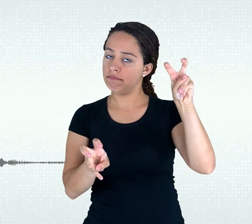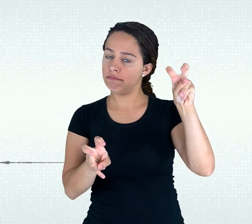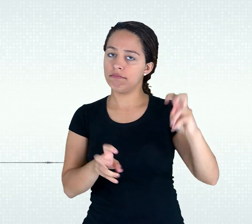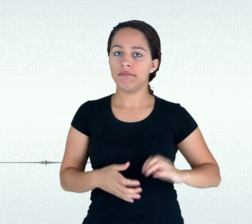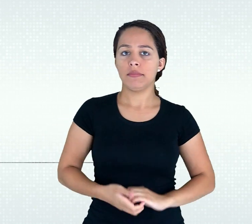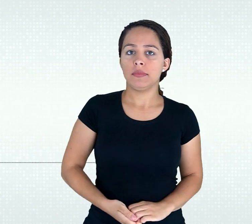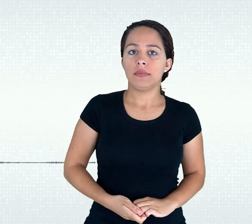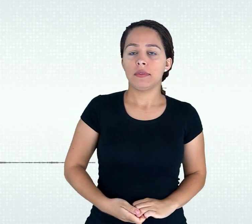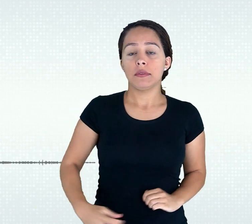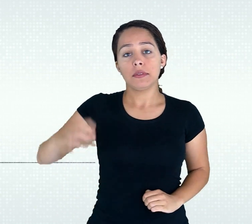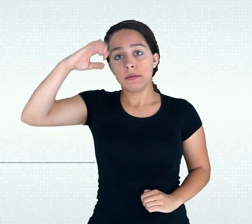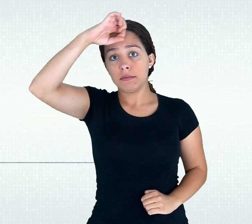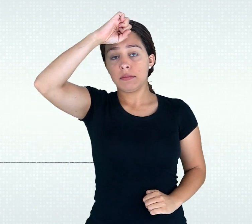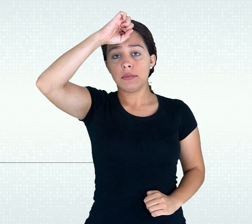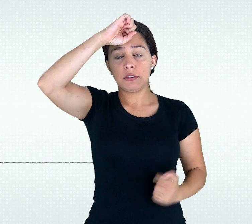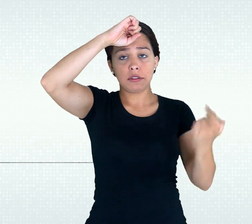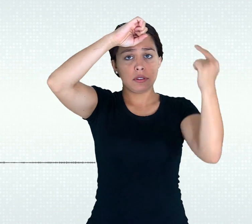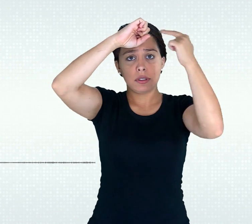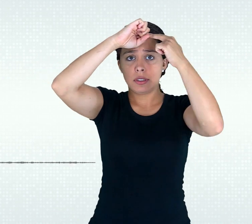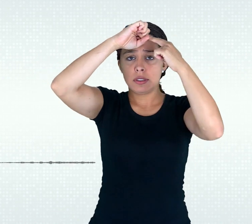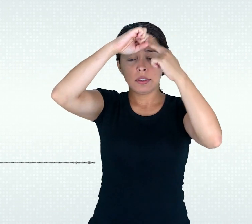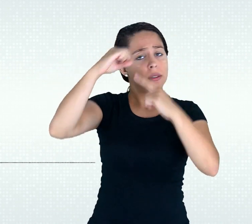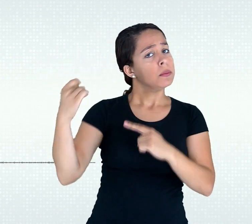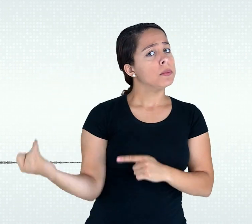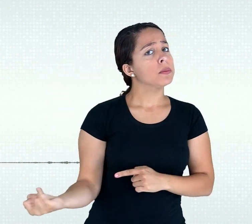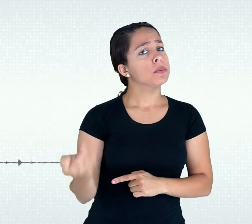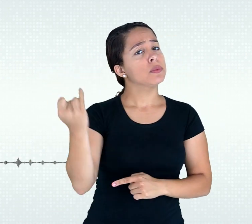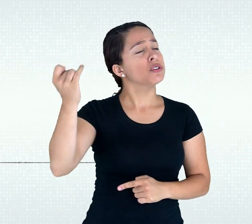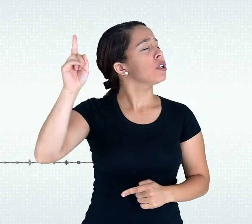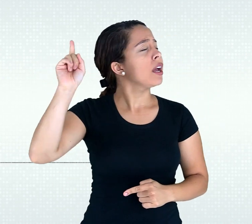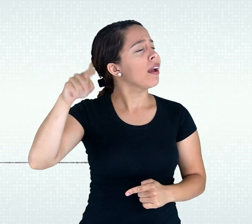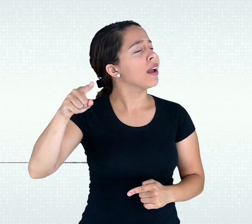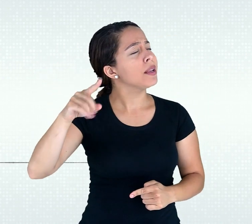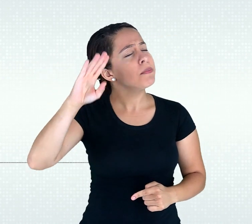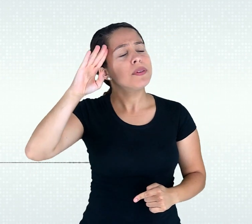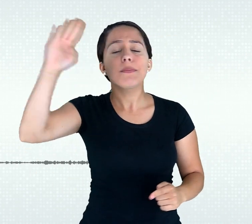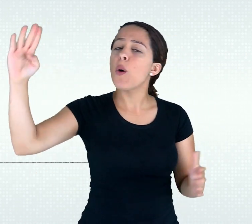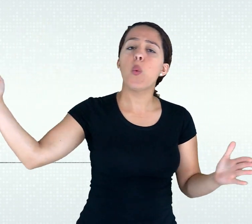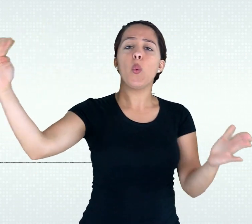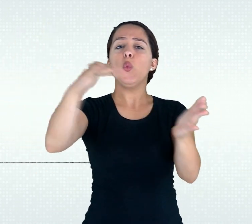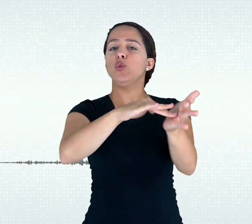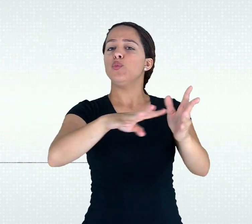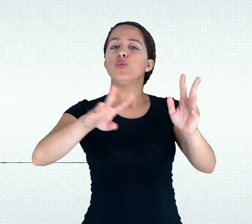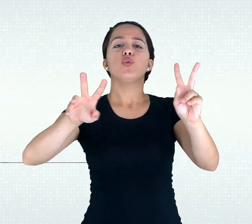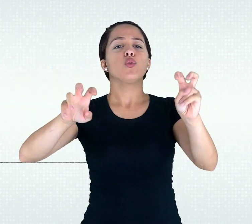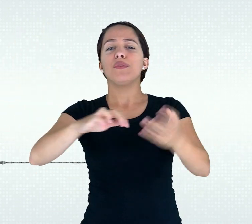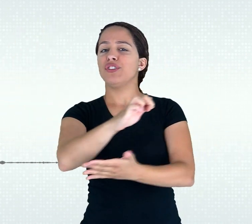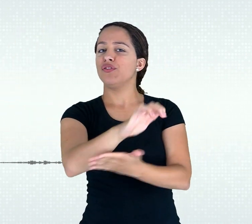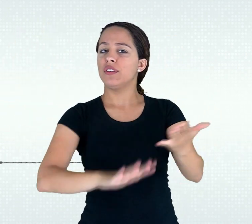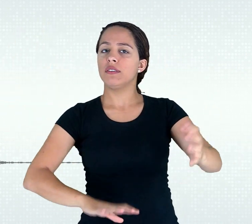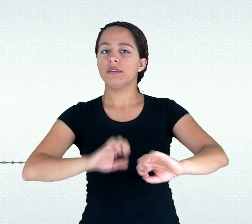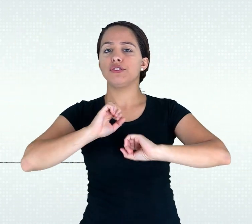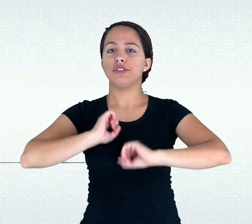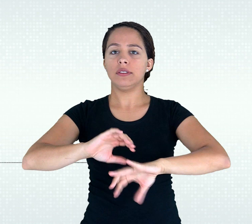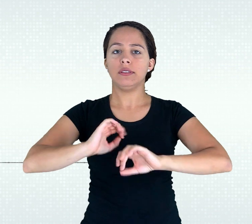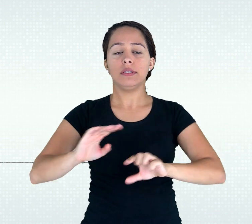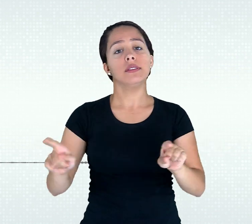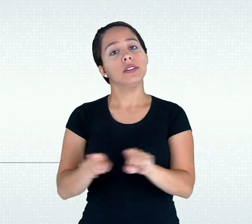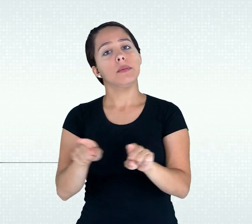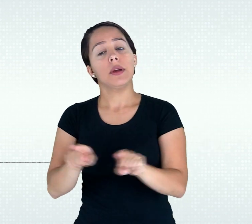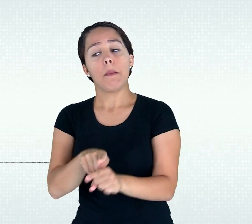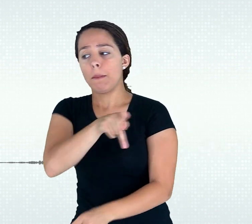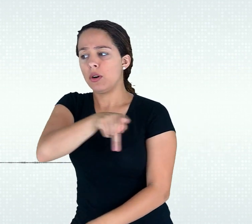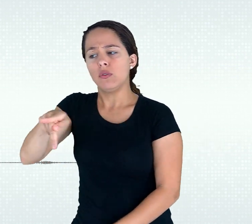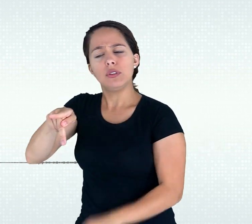considera que abre aspas aprendizagem deve ser o fim último de todas as atividades do